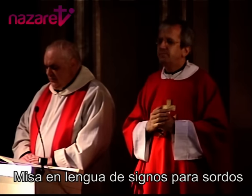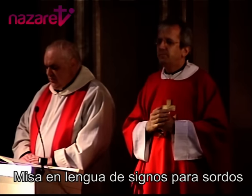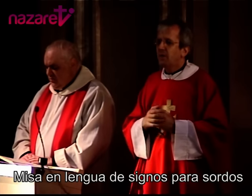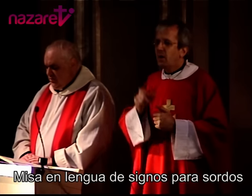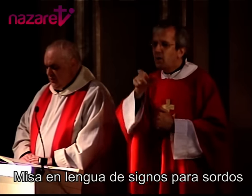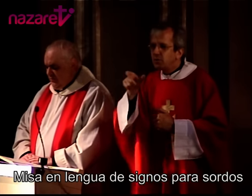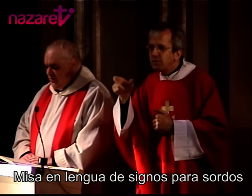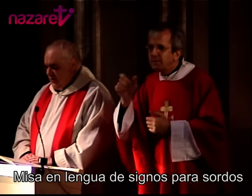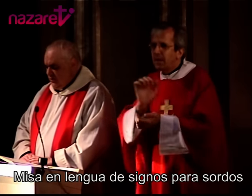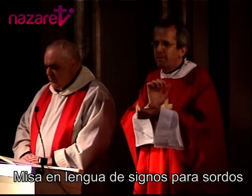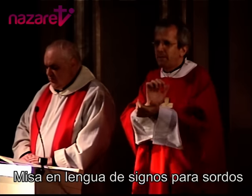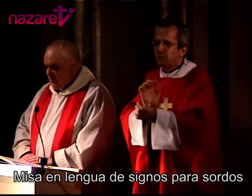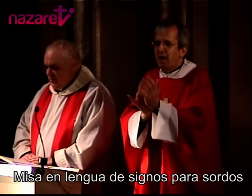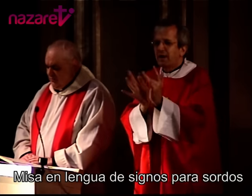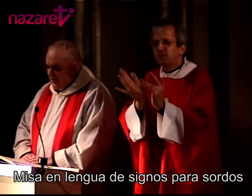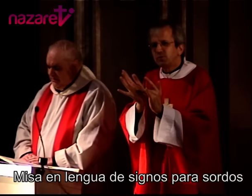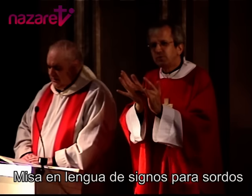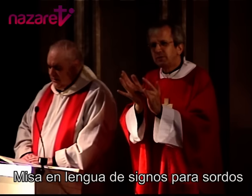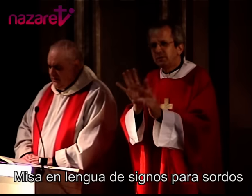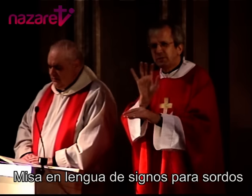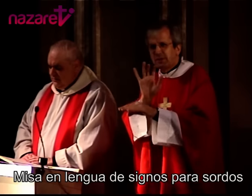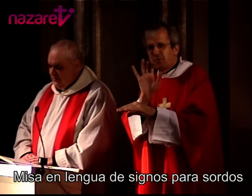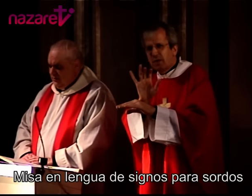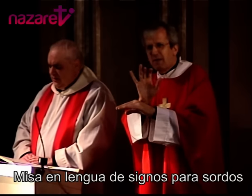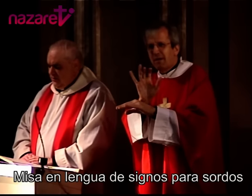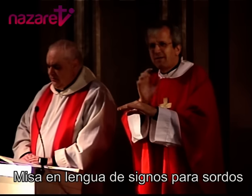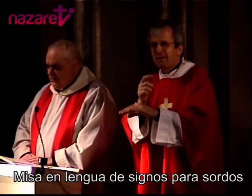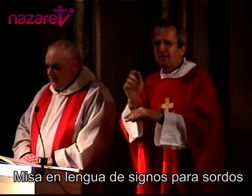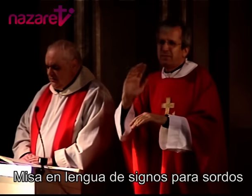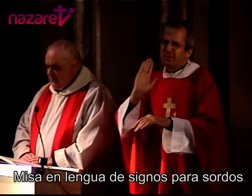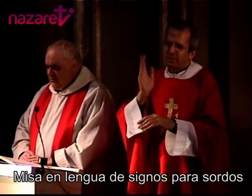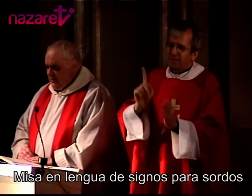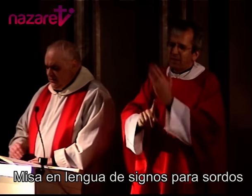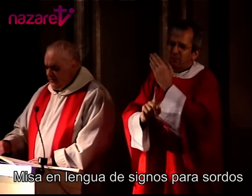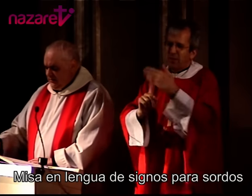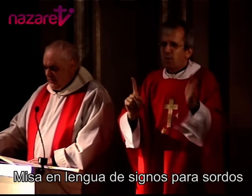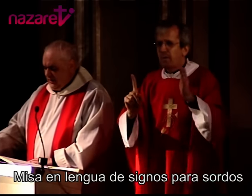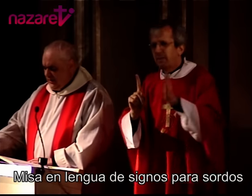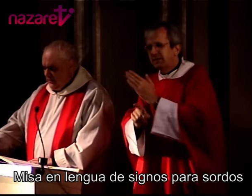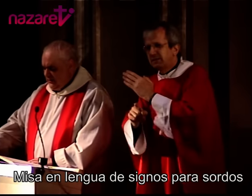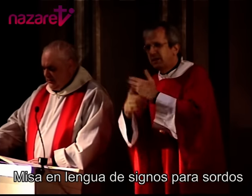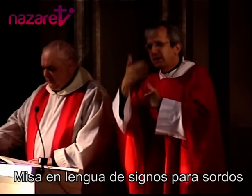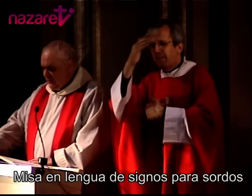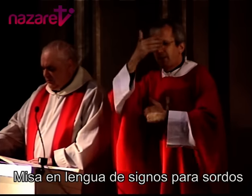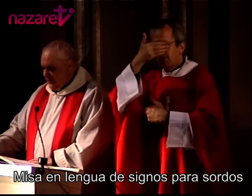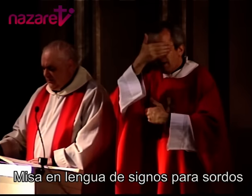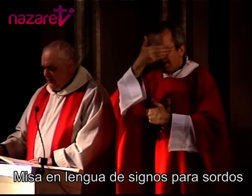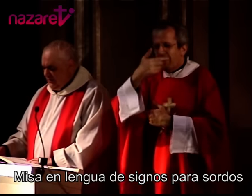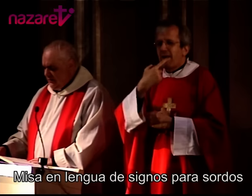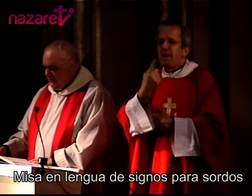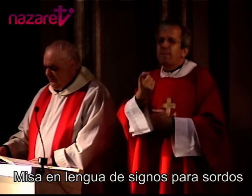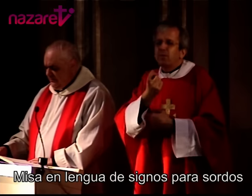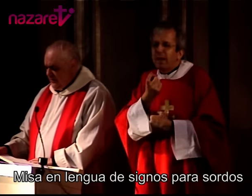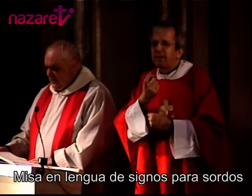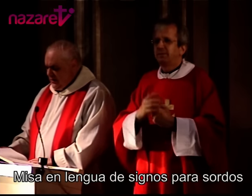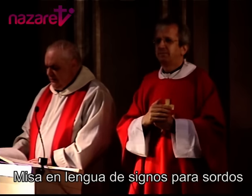tenían preso a Jesús se burlaban de él, dándole golpes. Y tapándole la cara, le preguntaban